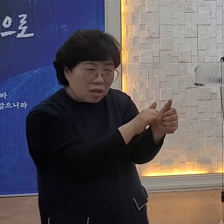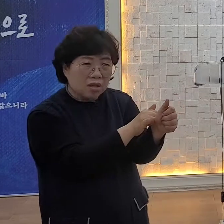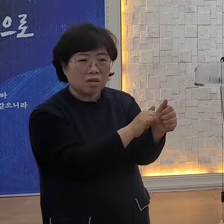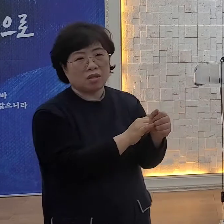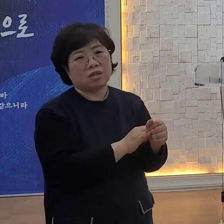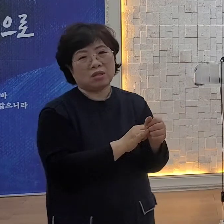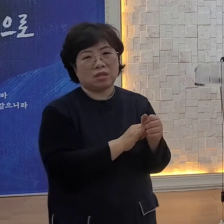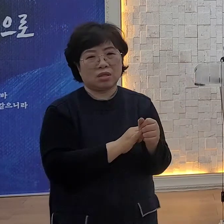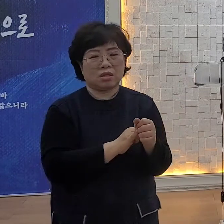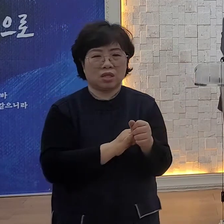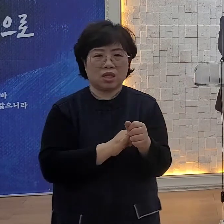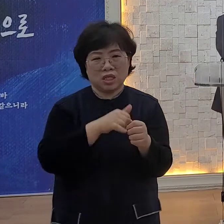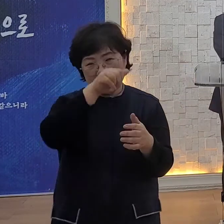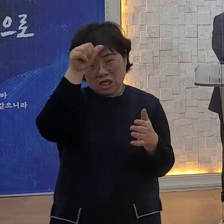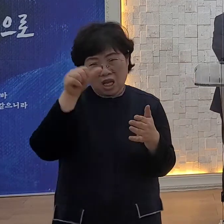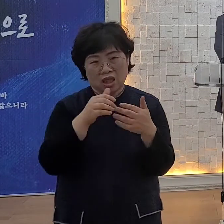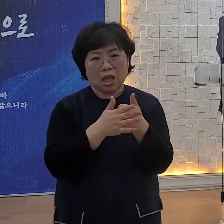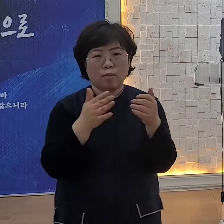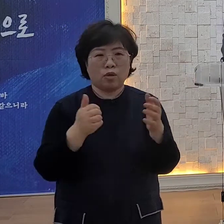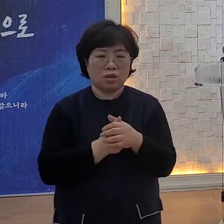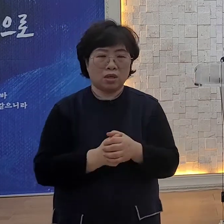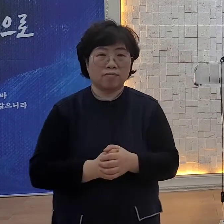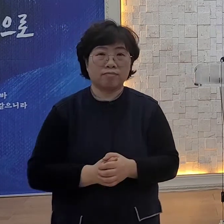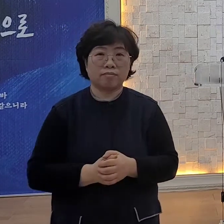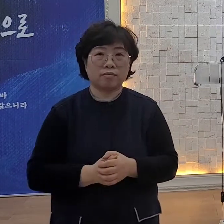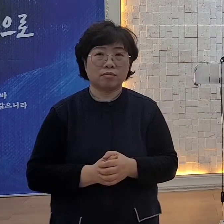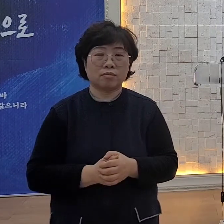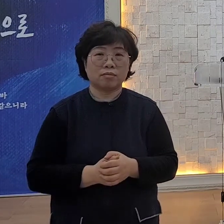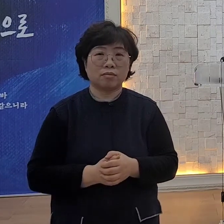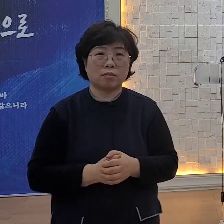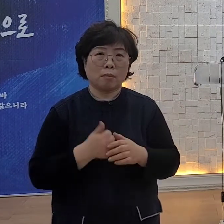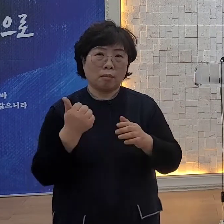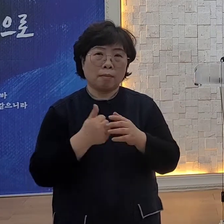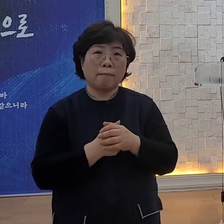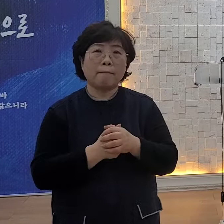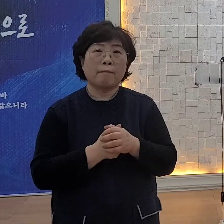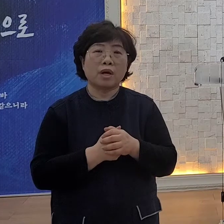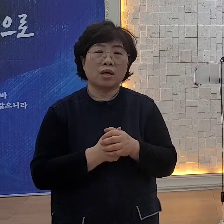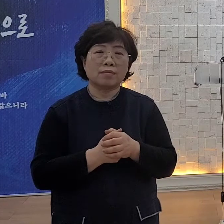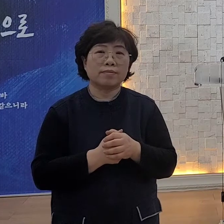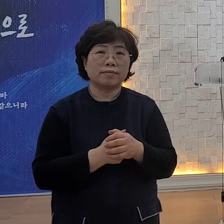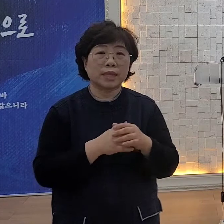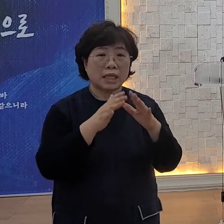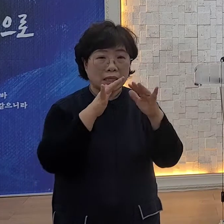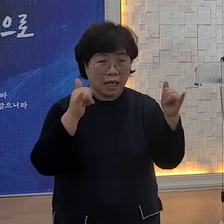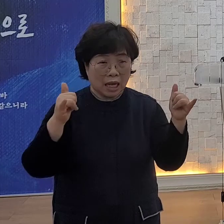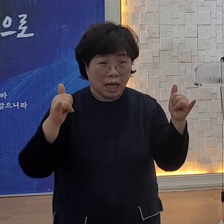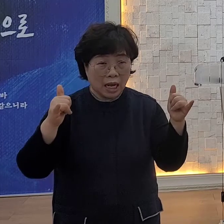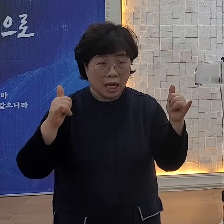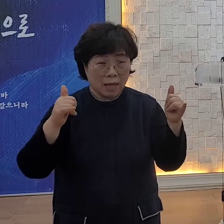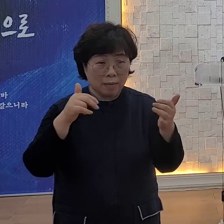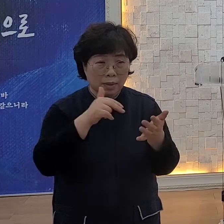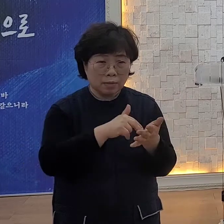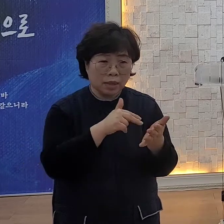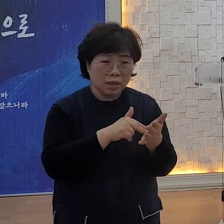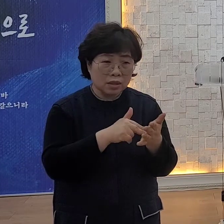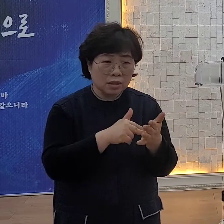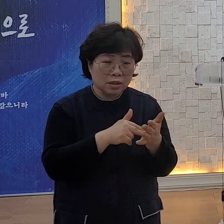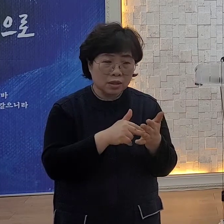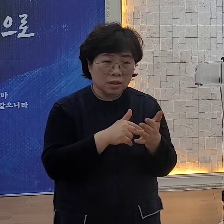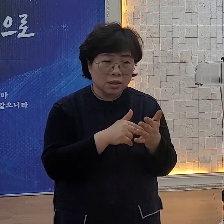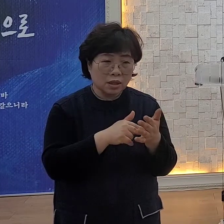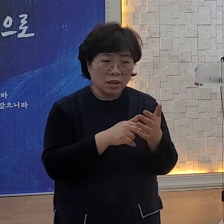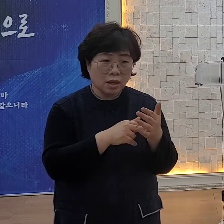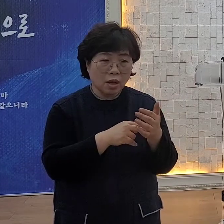살고 있다라는 것이죠. 자, 인간은 여러분 꼭 기억하셔야 됩니다. 원래 만들어지기를